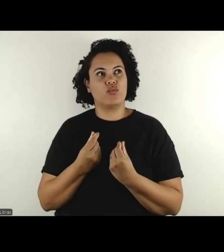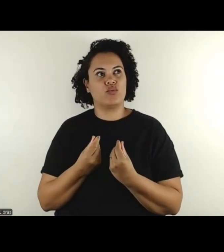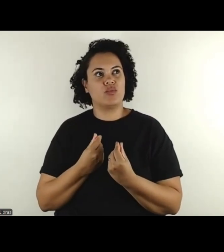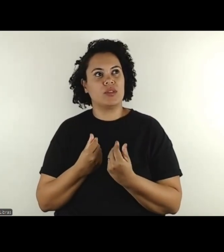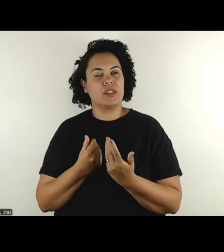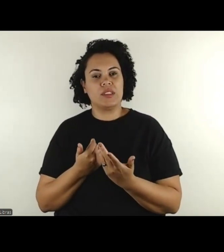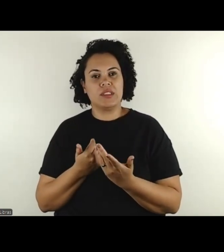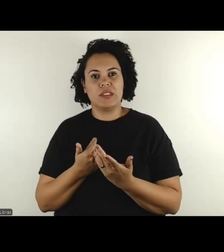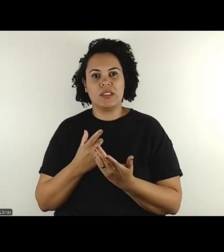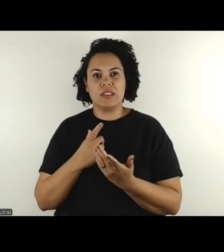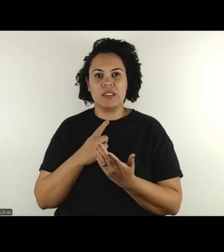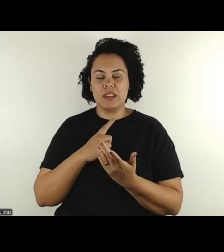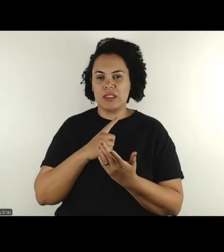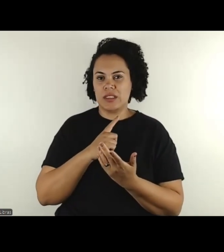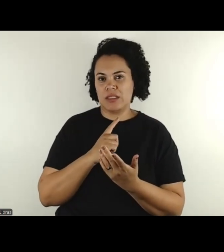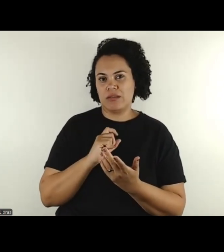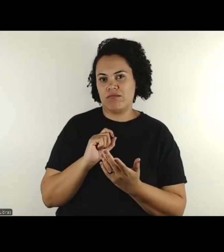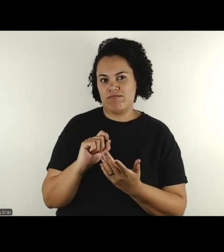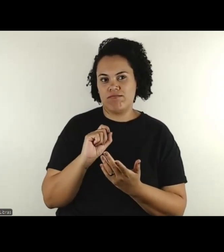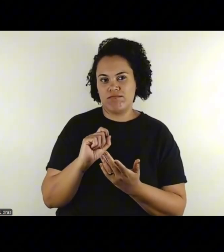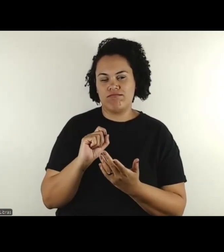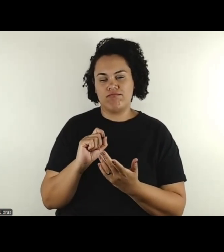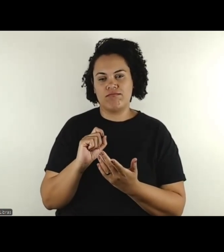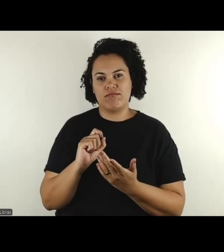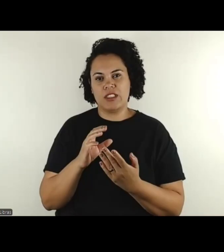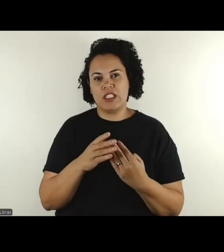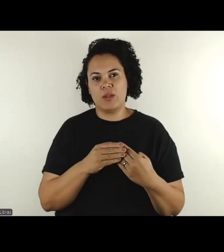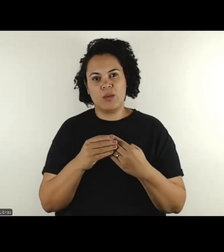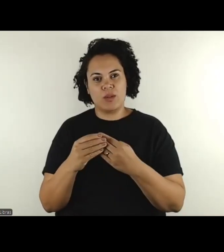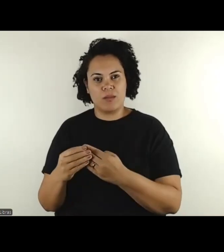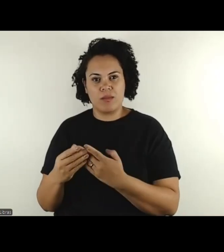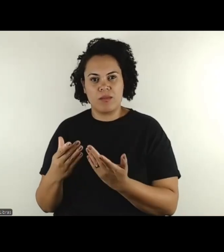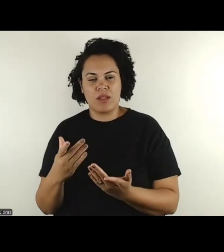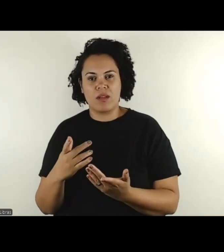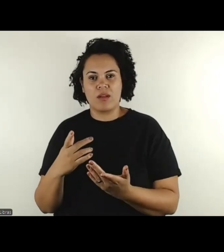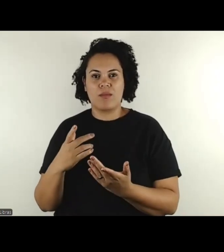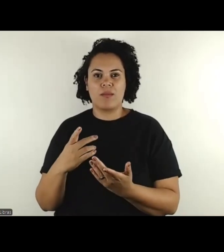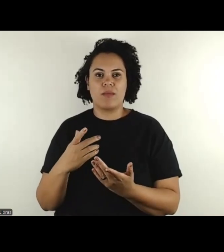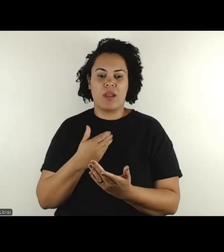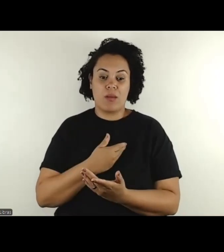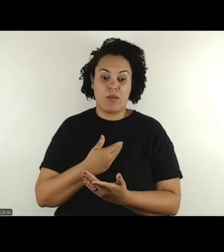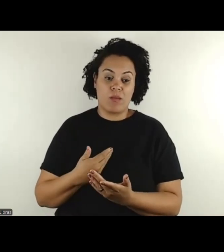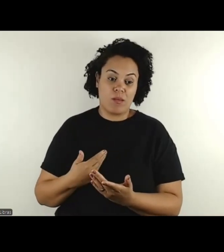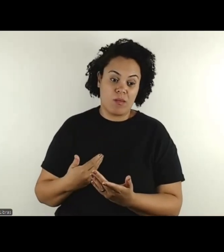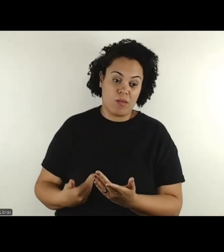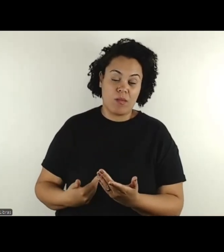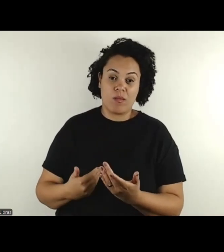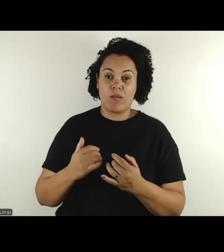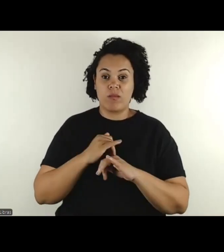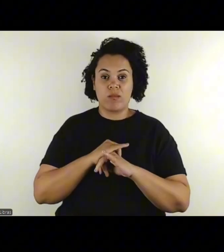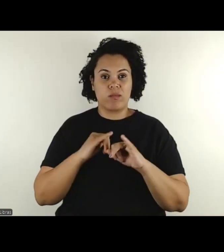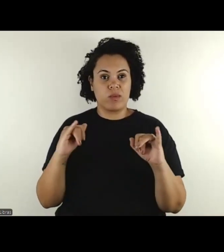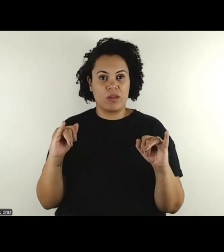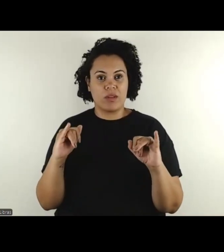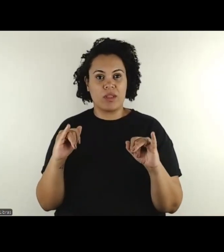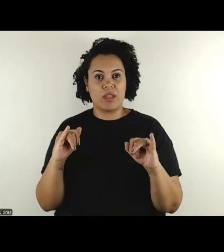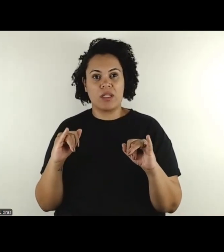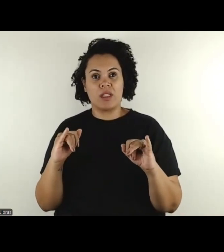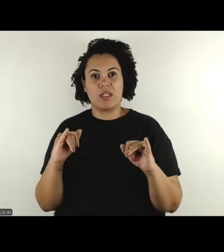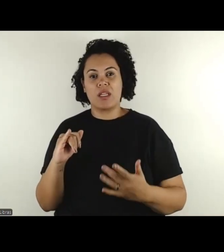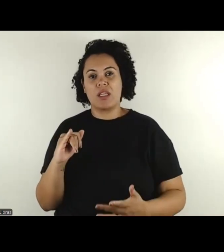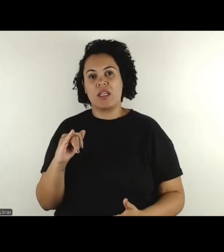um espaço, né, que está sendo aí financiado publicamente, né, financiado pelo fundo público,